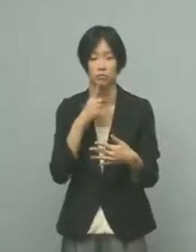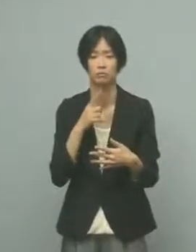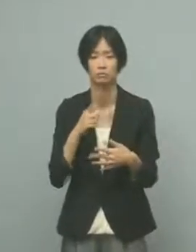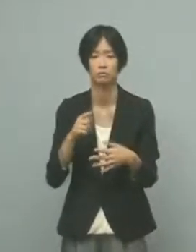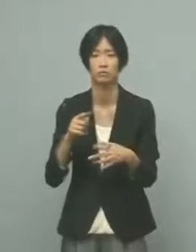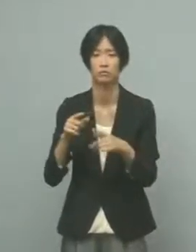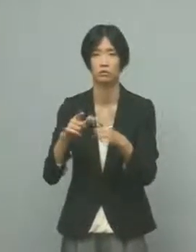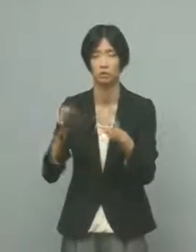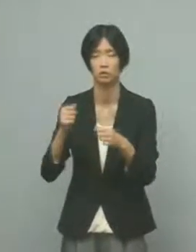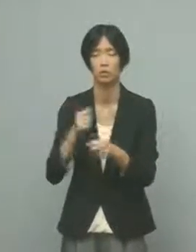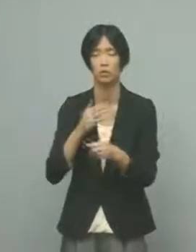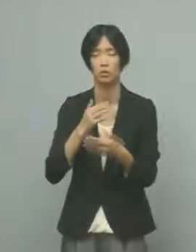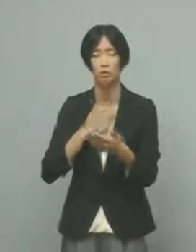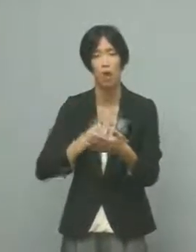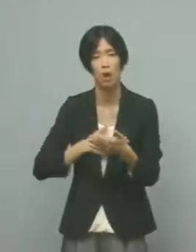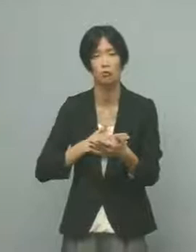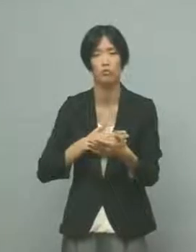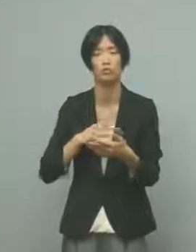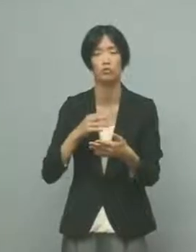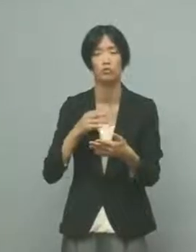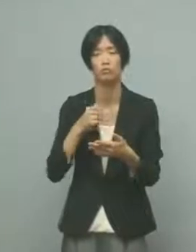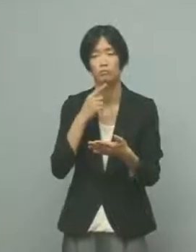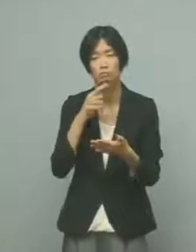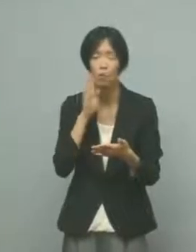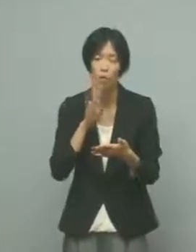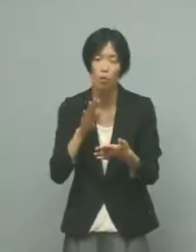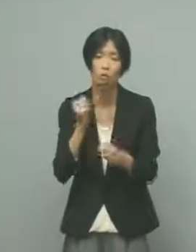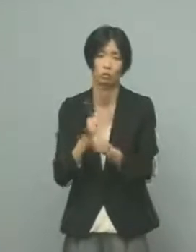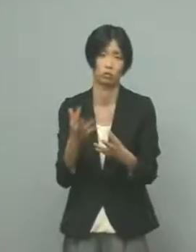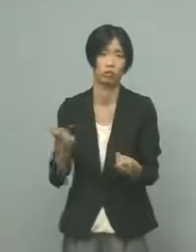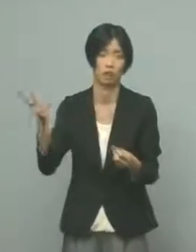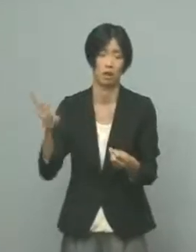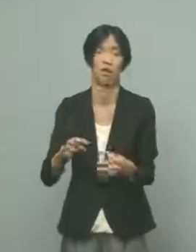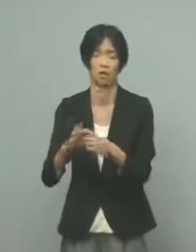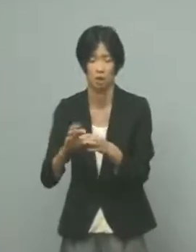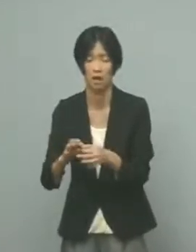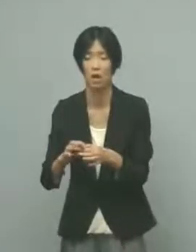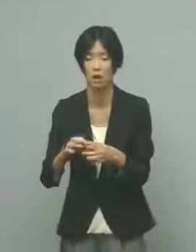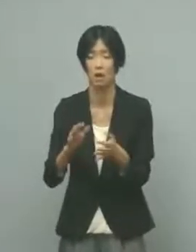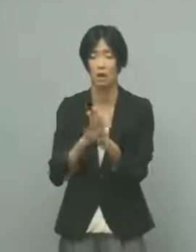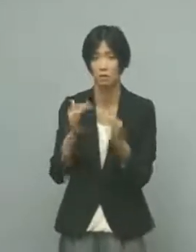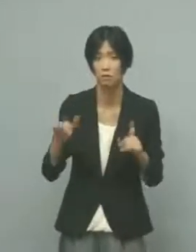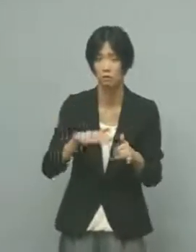ましたので、これに従ってしっかりと